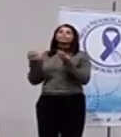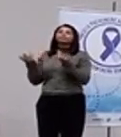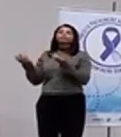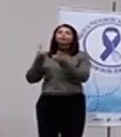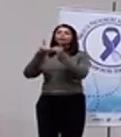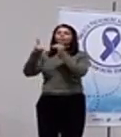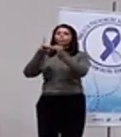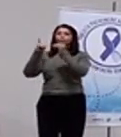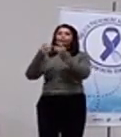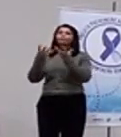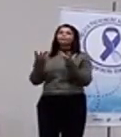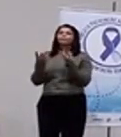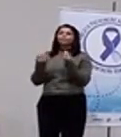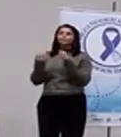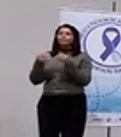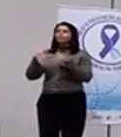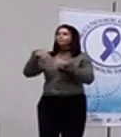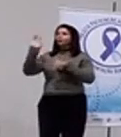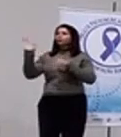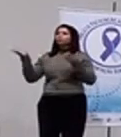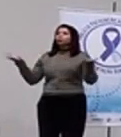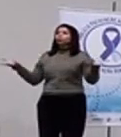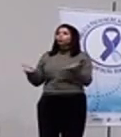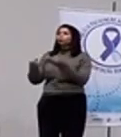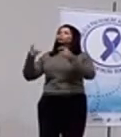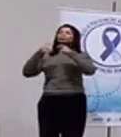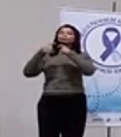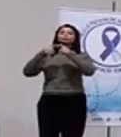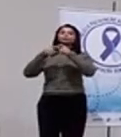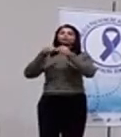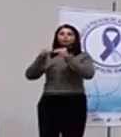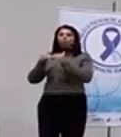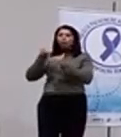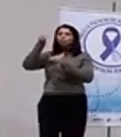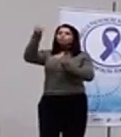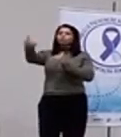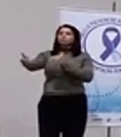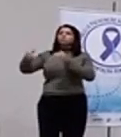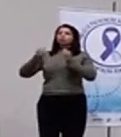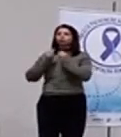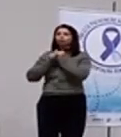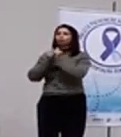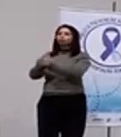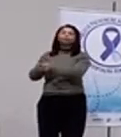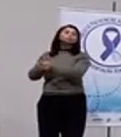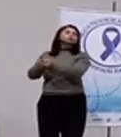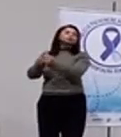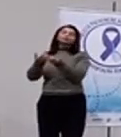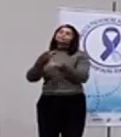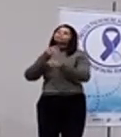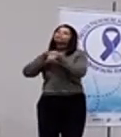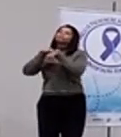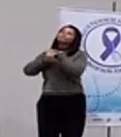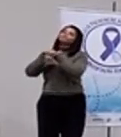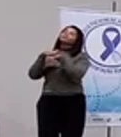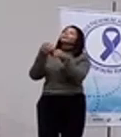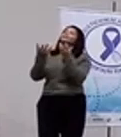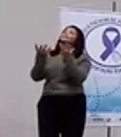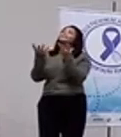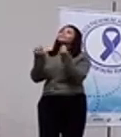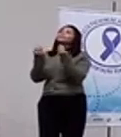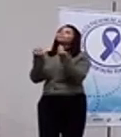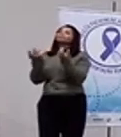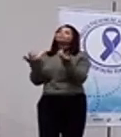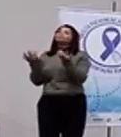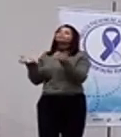com o doutor, para que a gente possa, assim, avançarmos juntos, gente. A gente tem falado muito sobre inclusão, anticapacitismo e